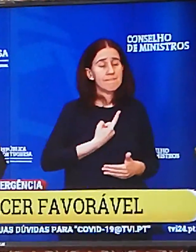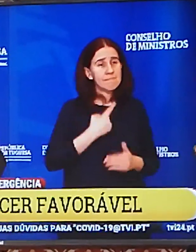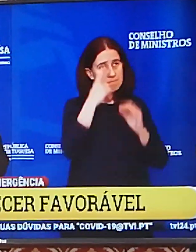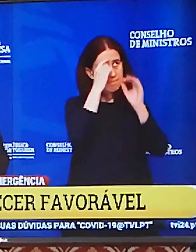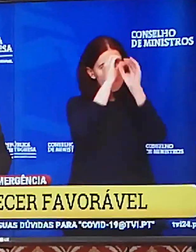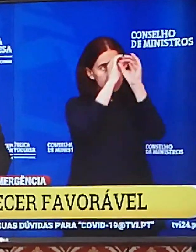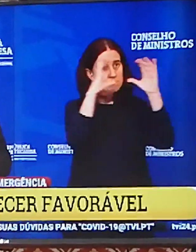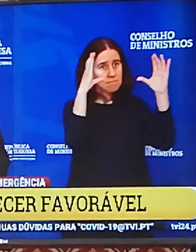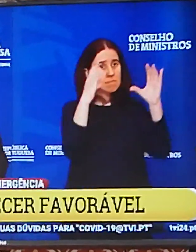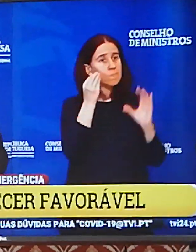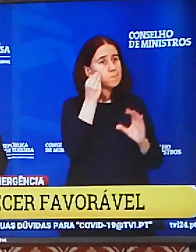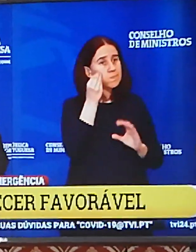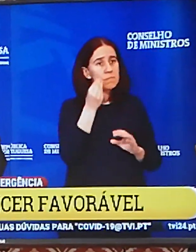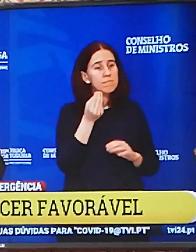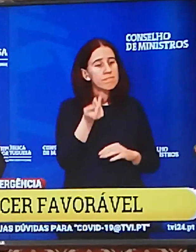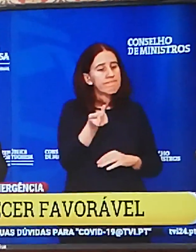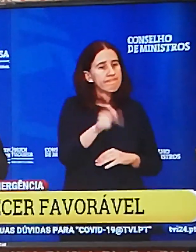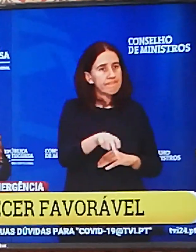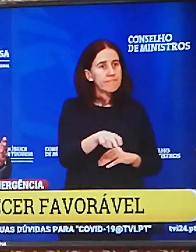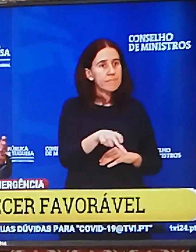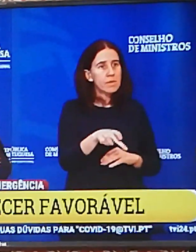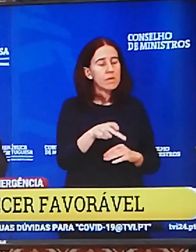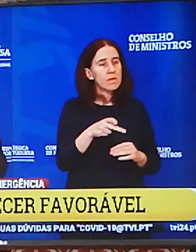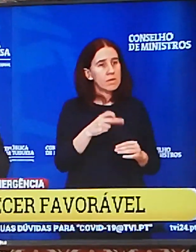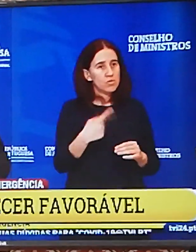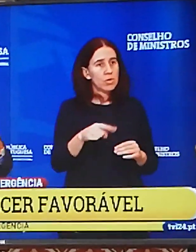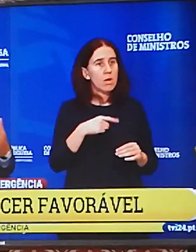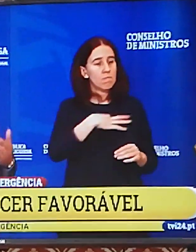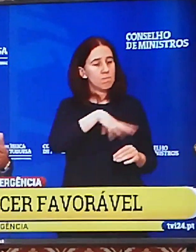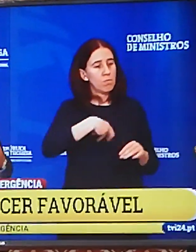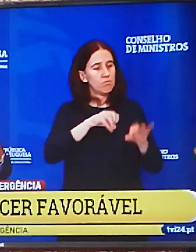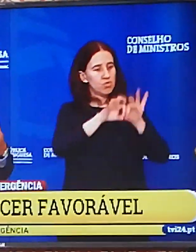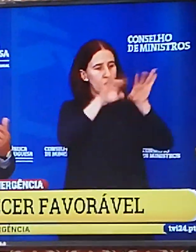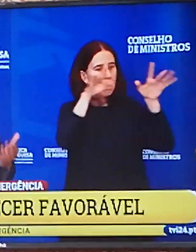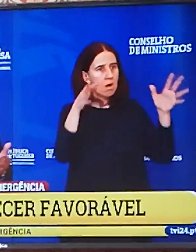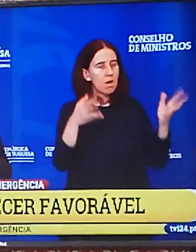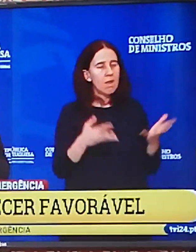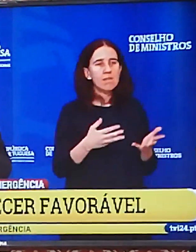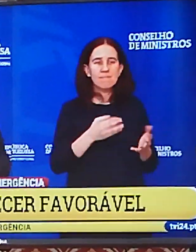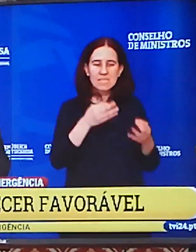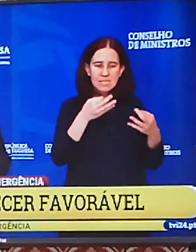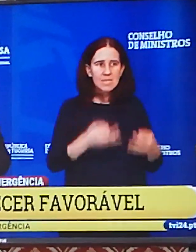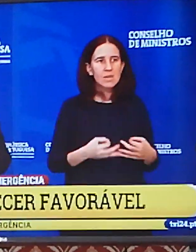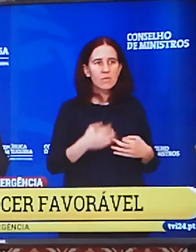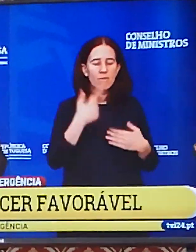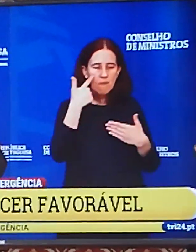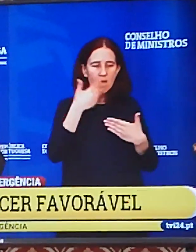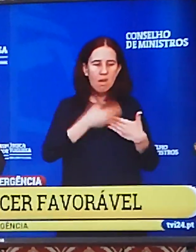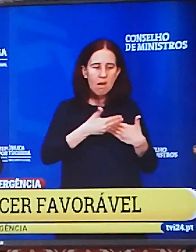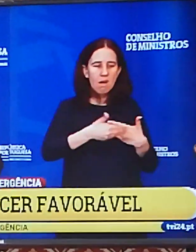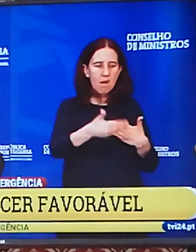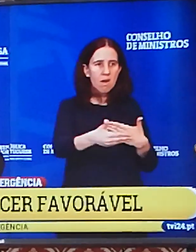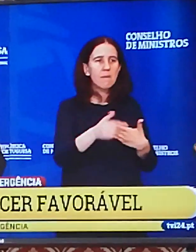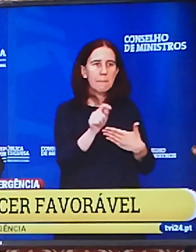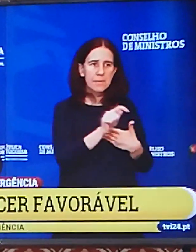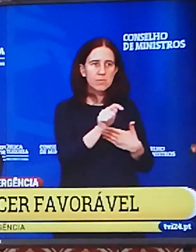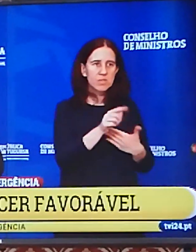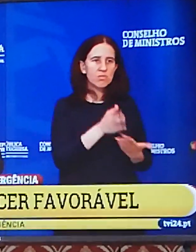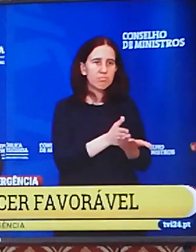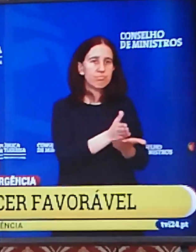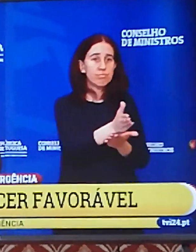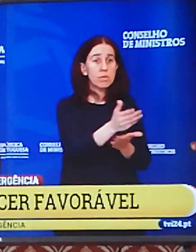conta que estamos perante um estado pandémico que seguramente durará ainda meses pela frente.